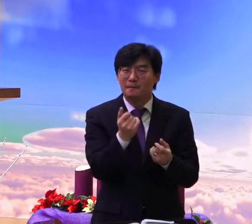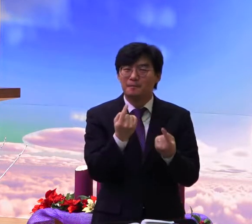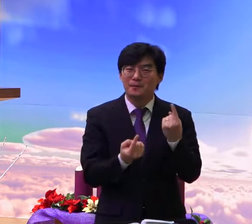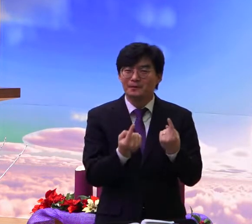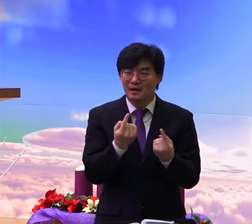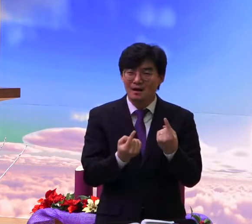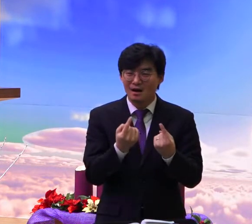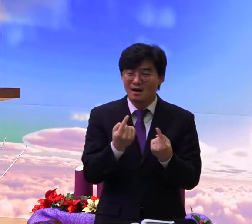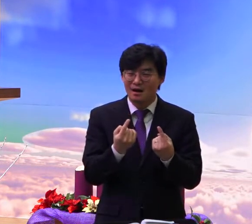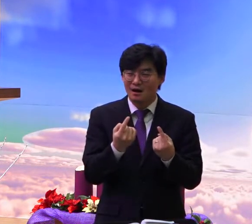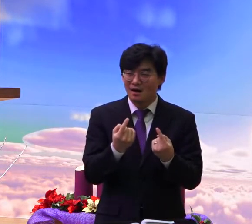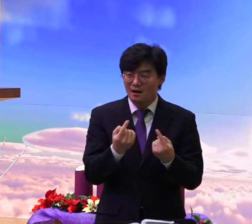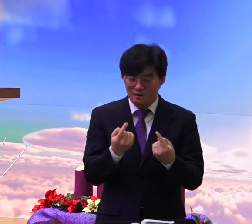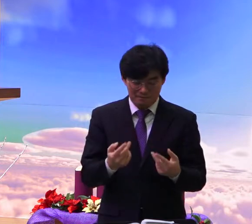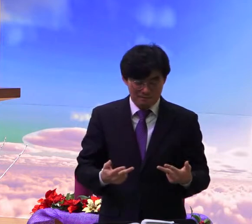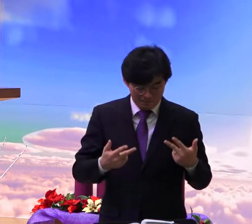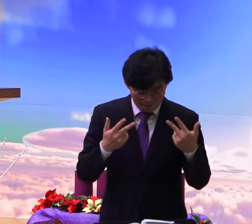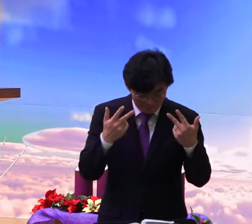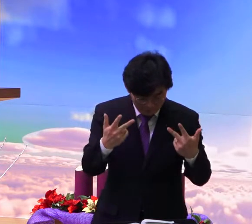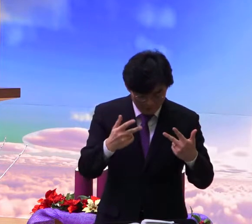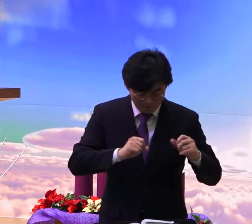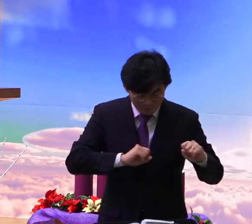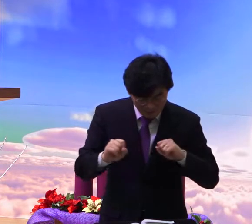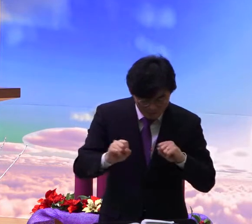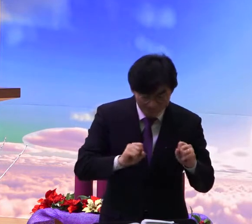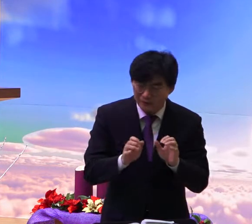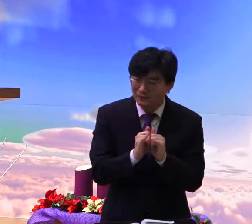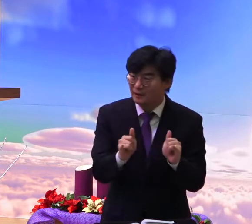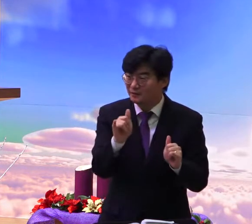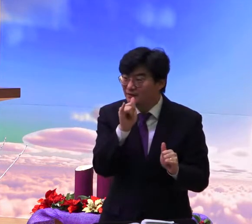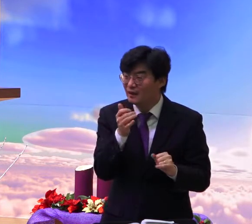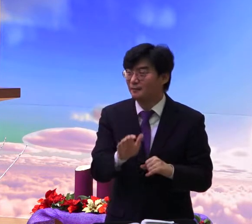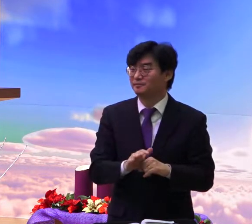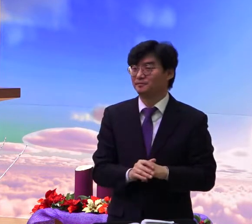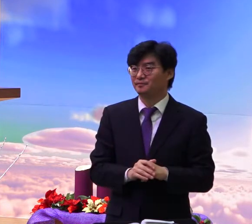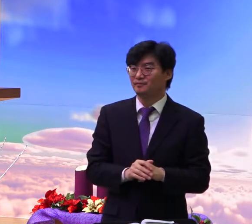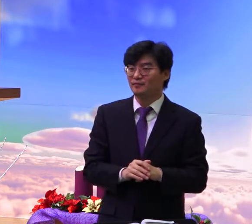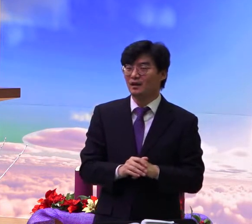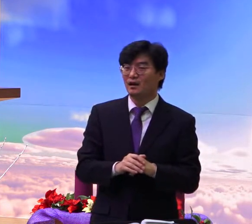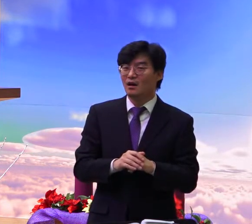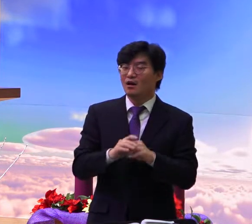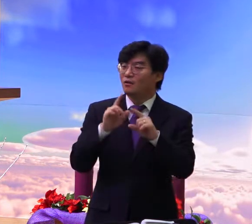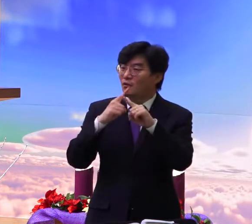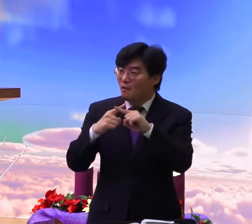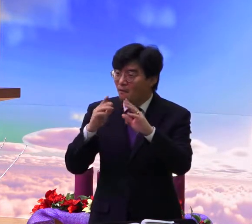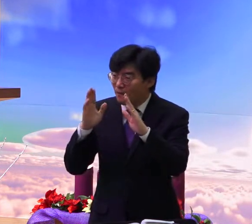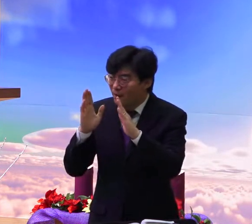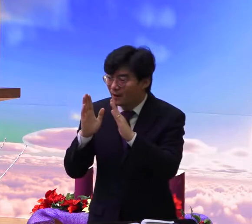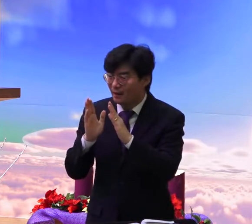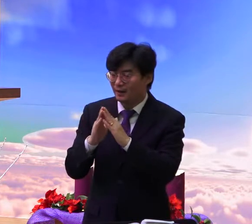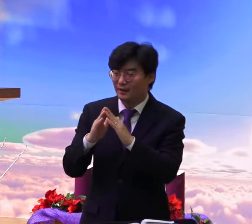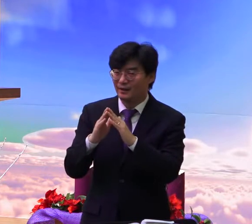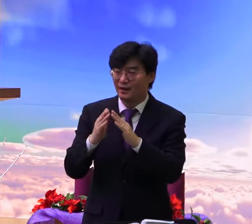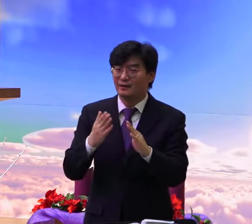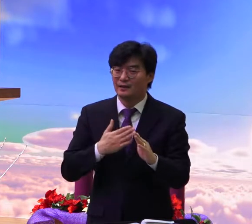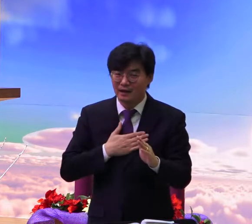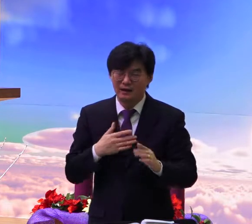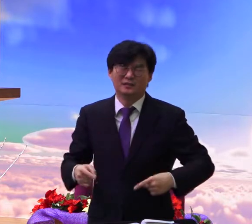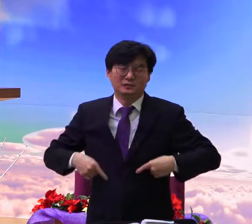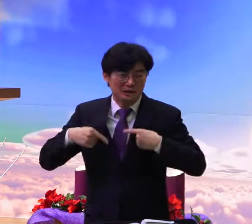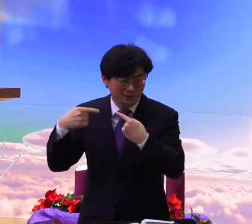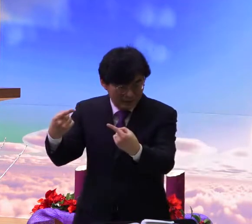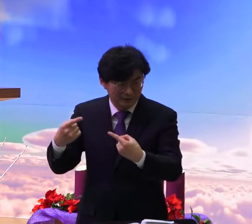감당해 주시는 분들이 있습니다. 그런 분들이 계실 때에 교회가 더욱 아름답게 움직여 갈 것입니다. 우리